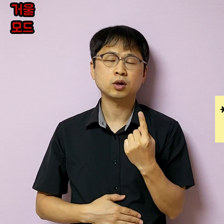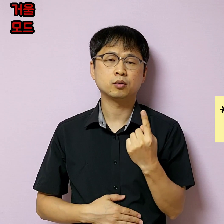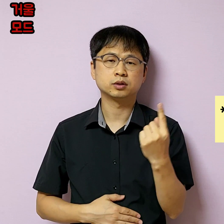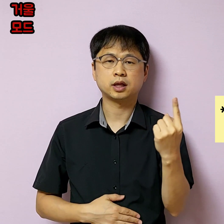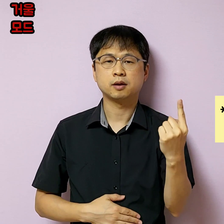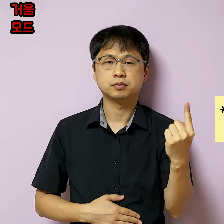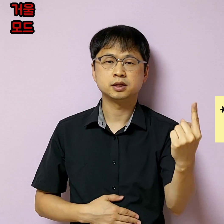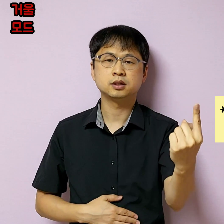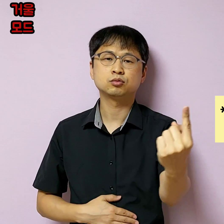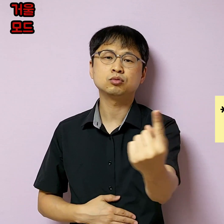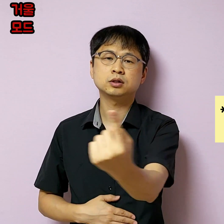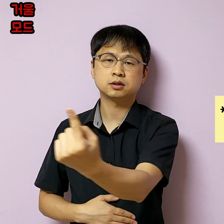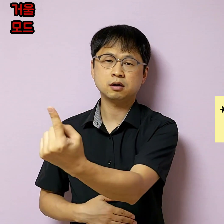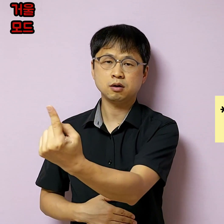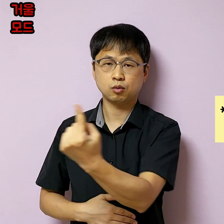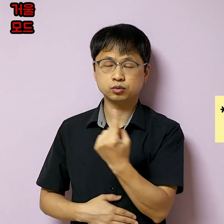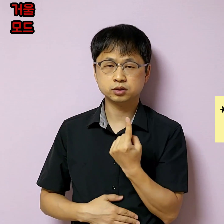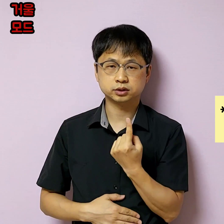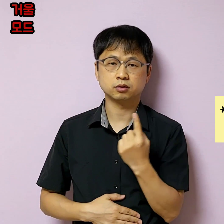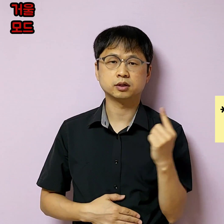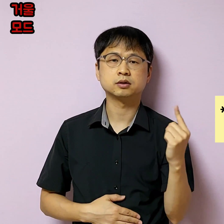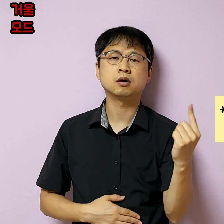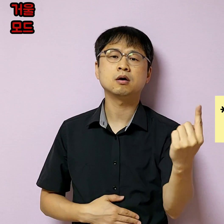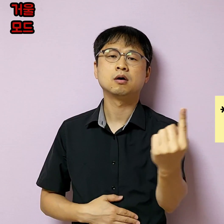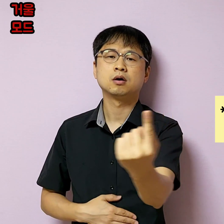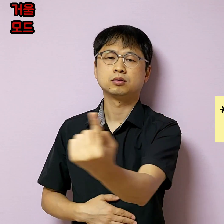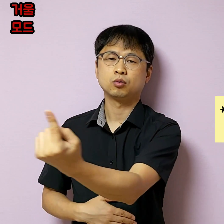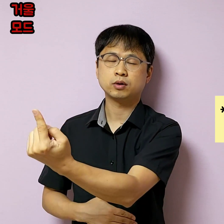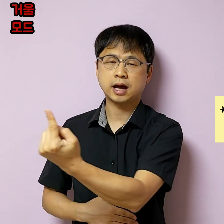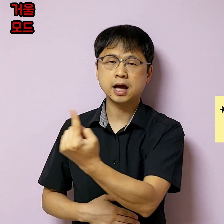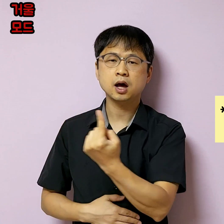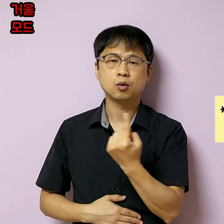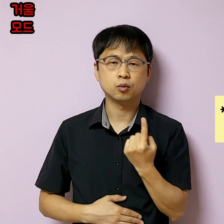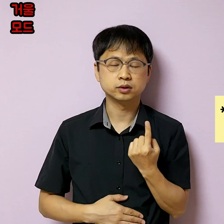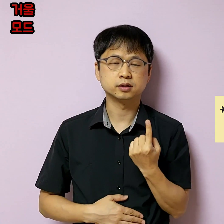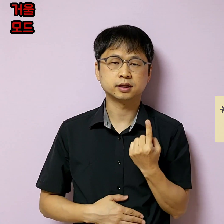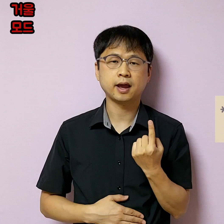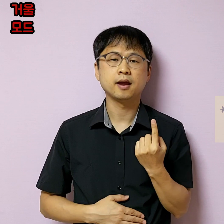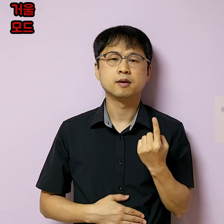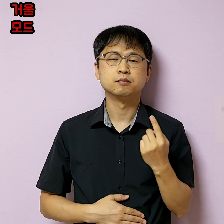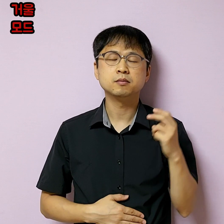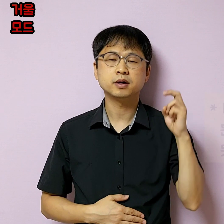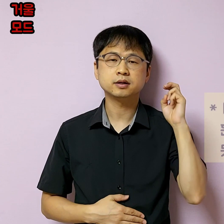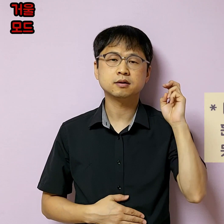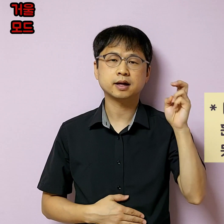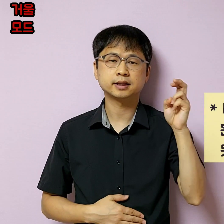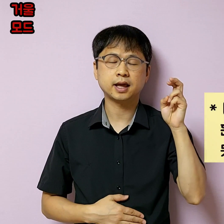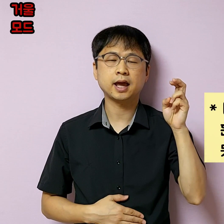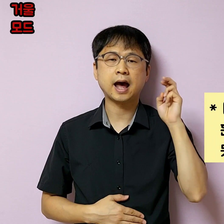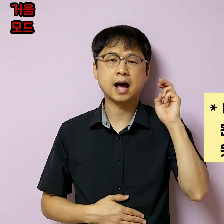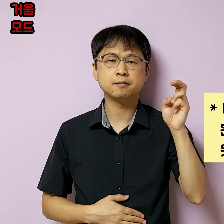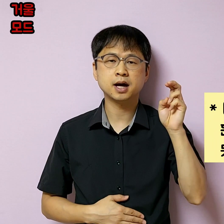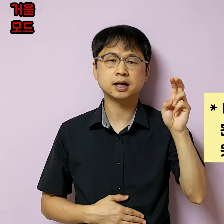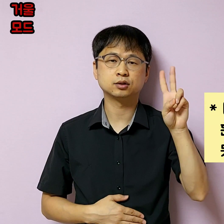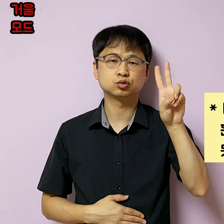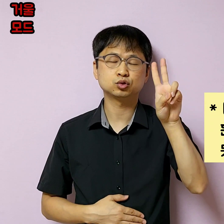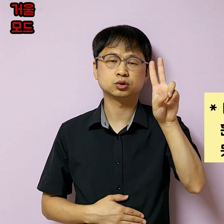돌아온 듯해. 빙 둘러서 오는 거죠. 그래서 돌아온 듯해. 뭐뭐인 것 같아 아마라는